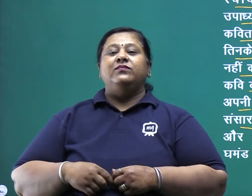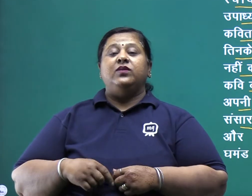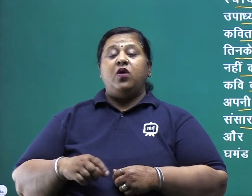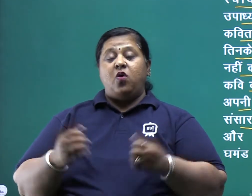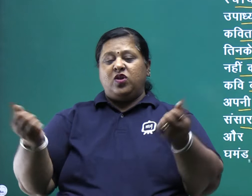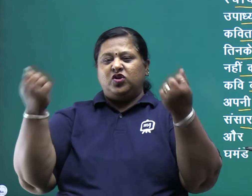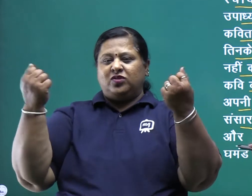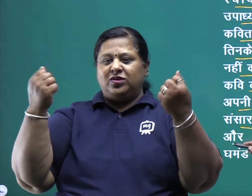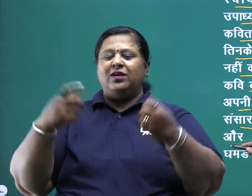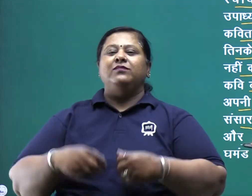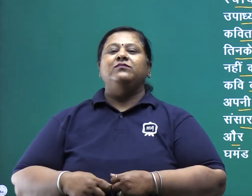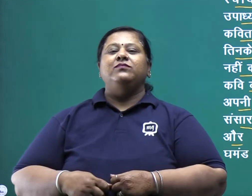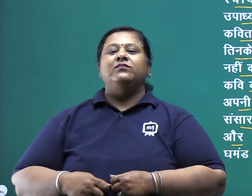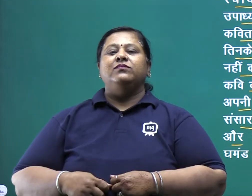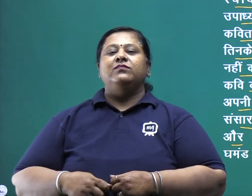और शक्तिशाली